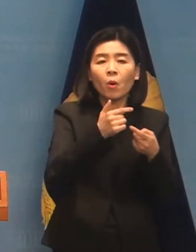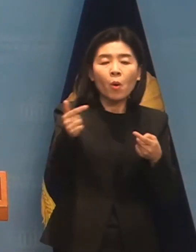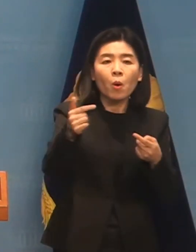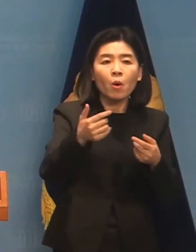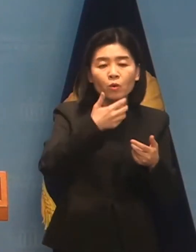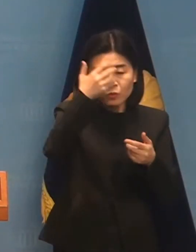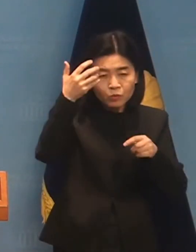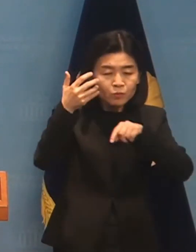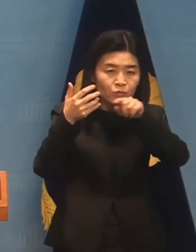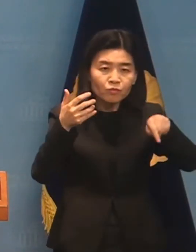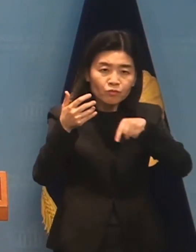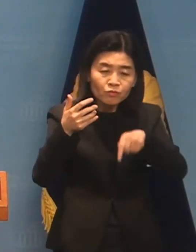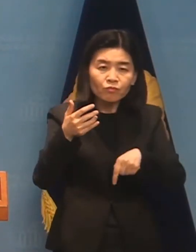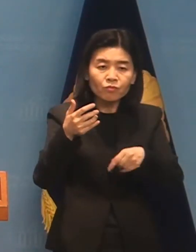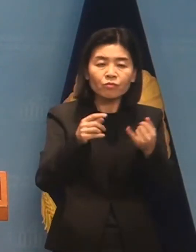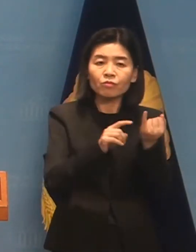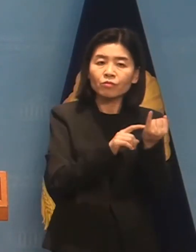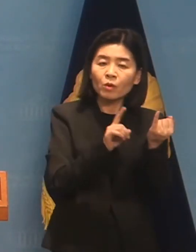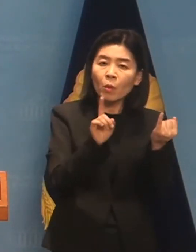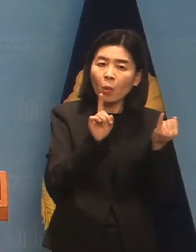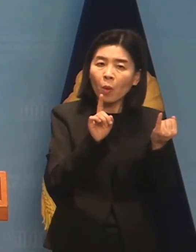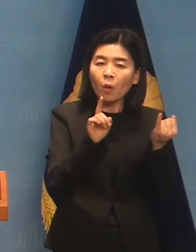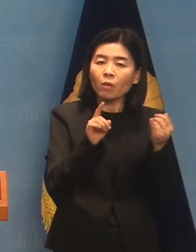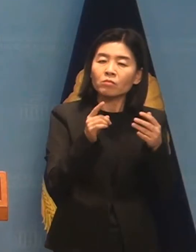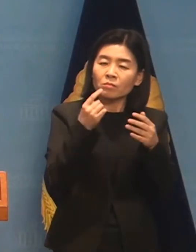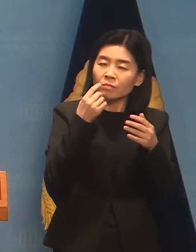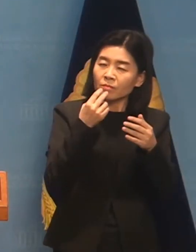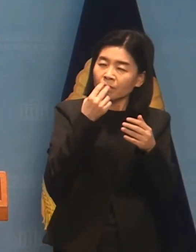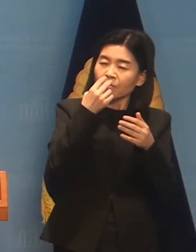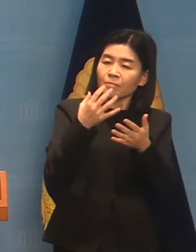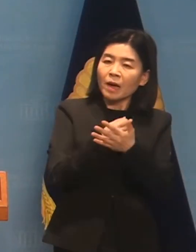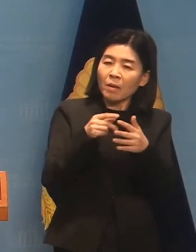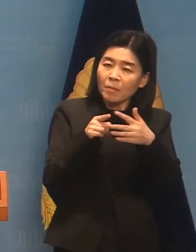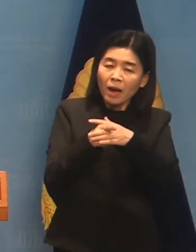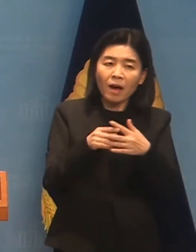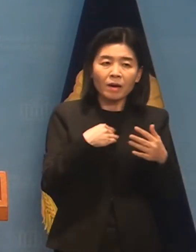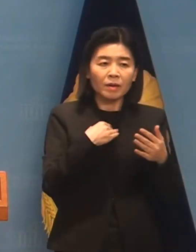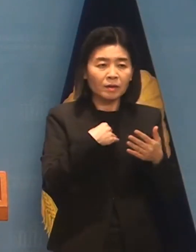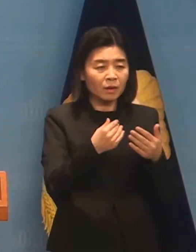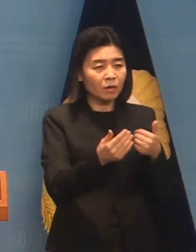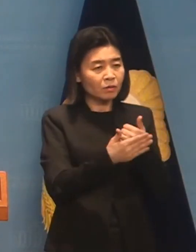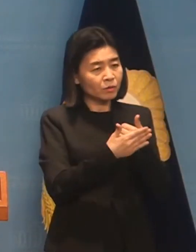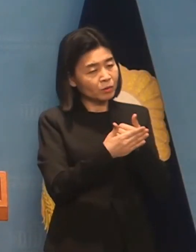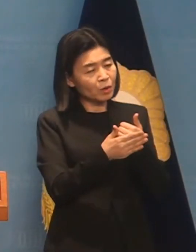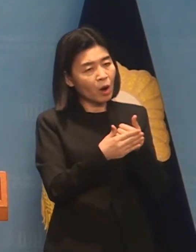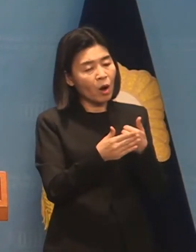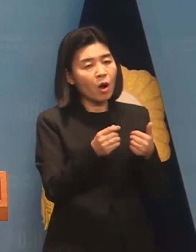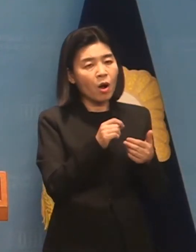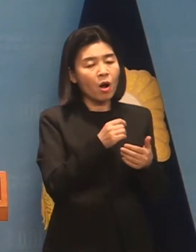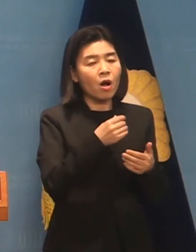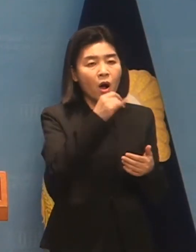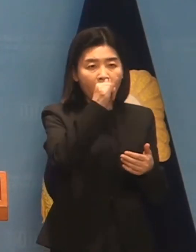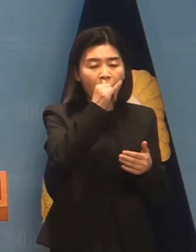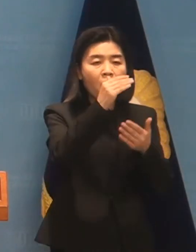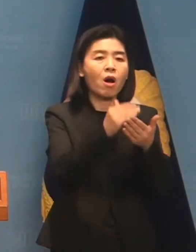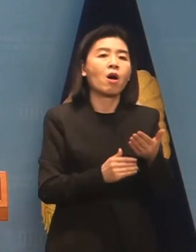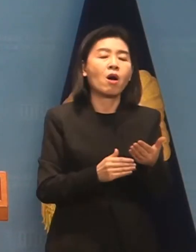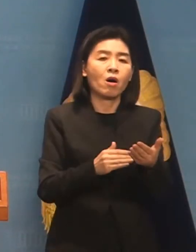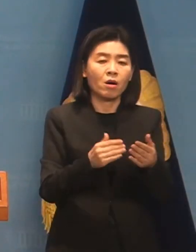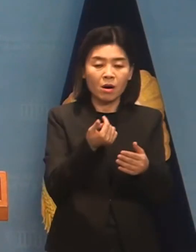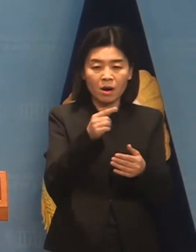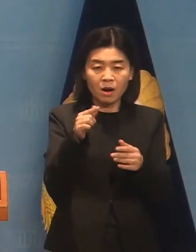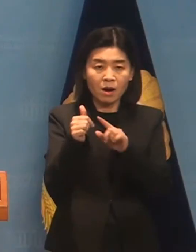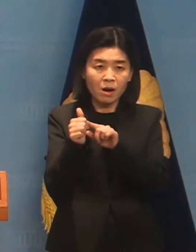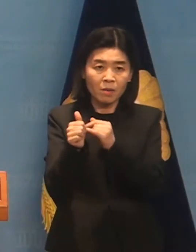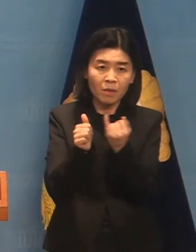꿈의 세계에 대해서는 일가견이 있어서 필자로 한수 지도를 받았다 등의 내용이 있습니다. 한덕수